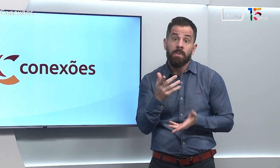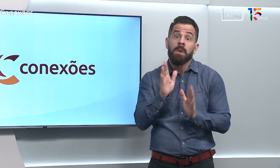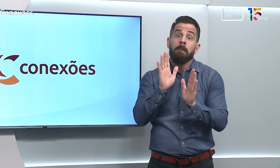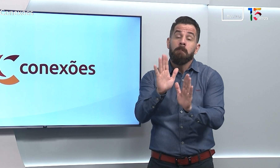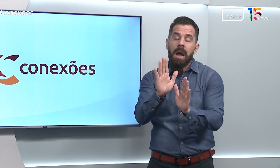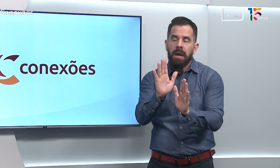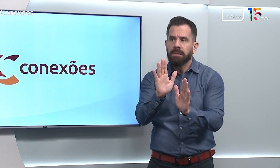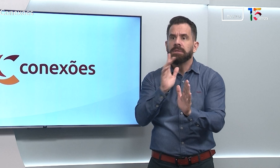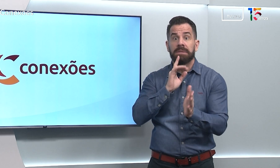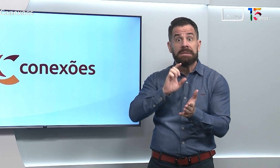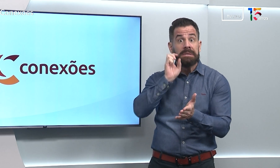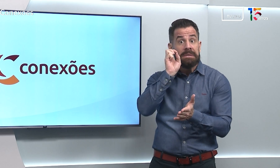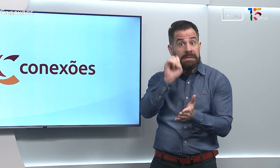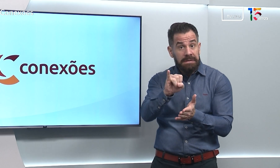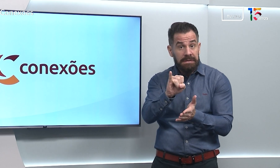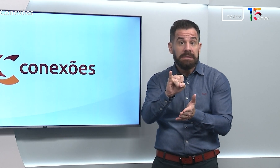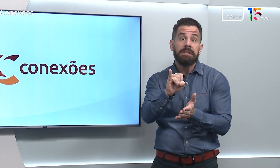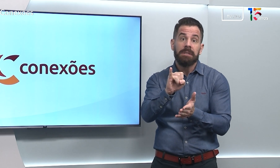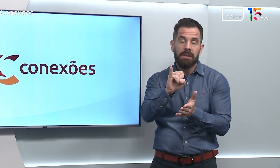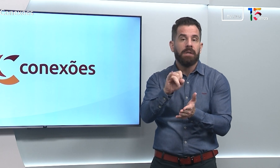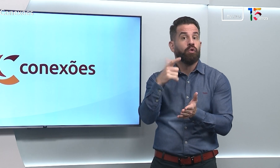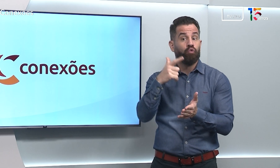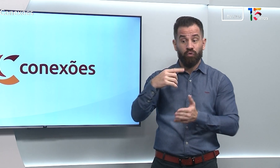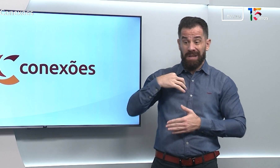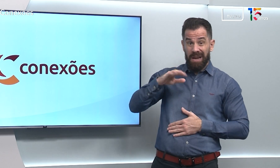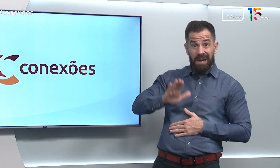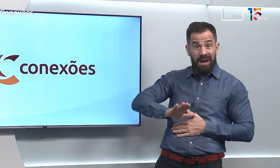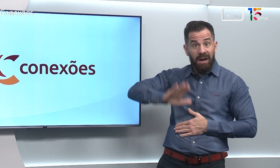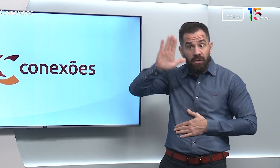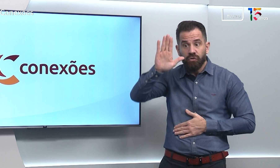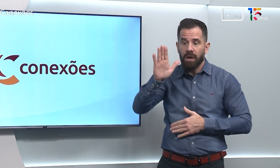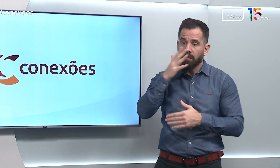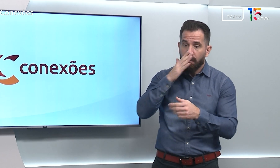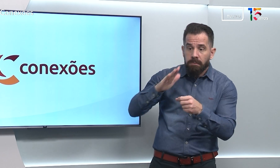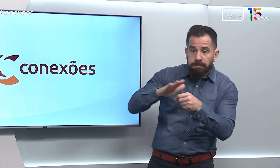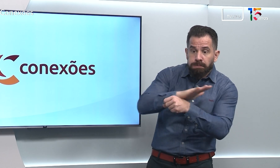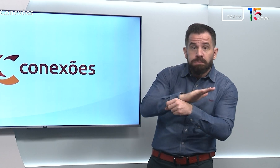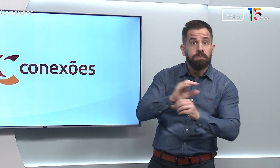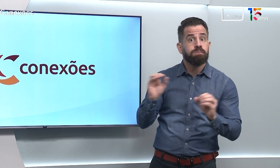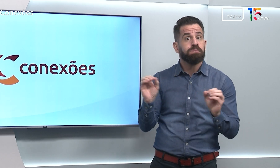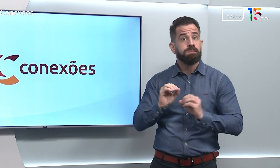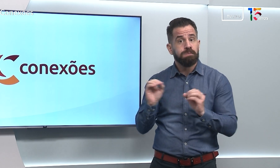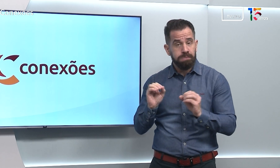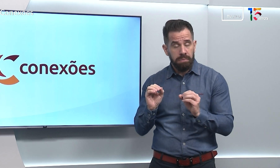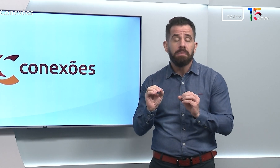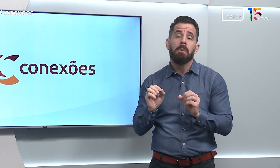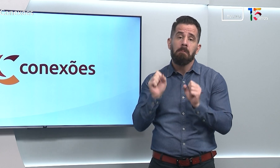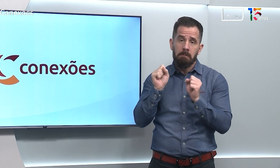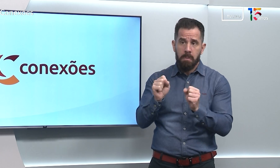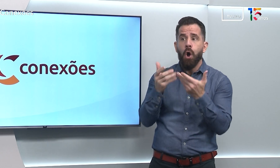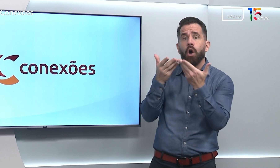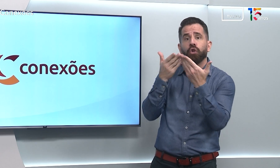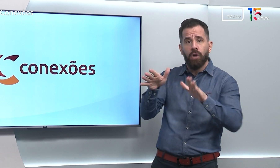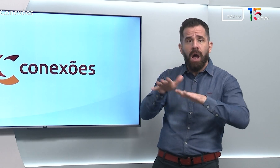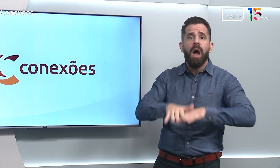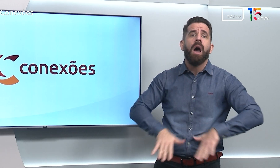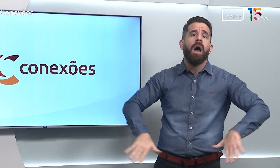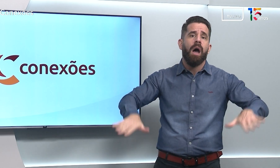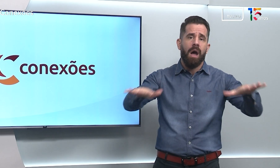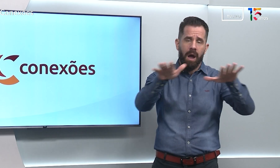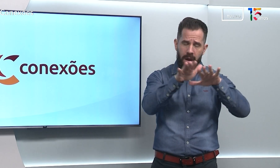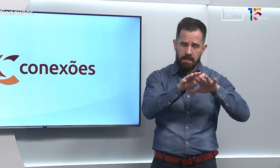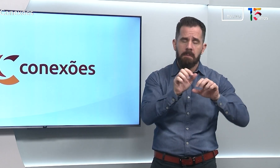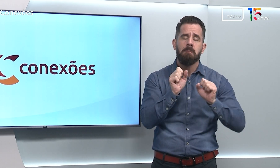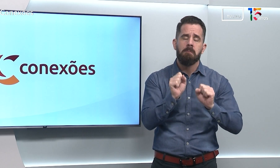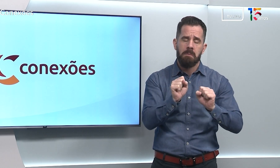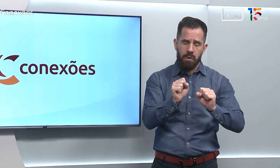forem abertas, se não houver candidatos suficientes nessas vagas, se eles não atenderem aos requisitos, elas serão abertas para os estudantes